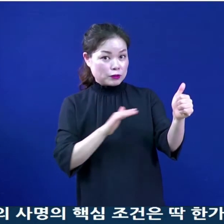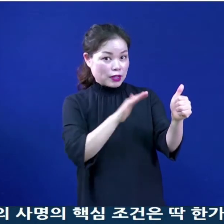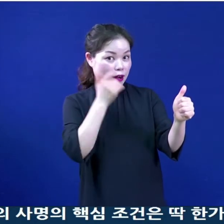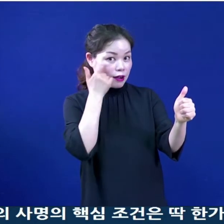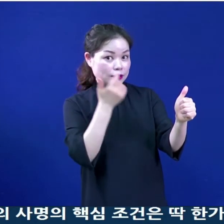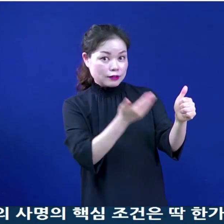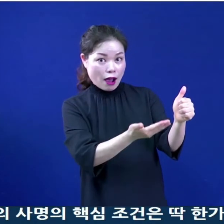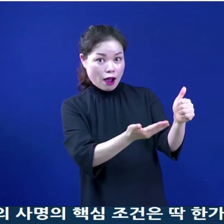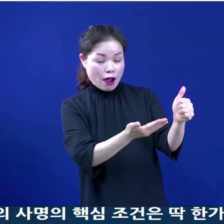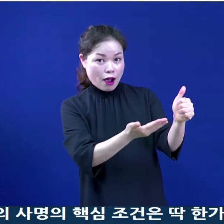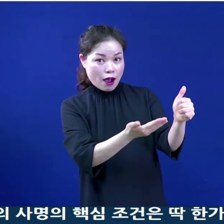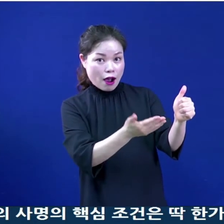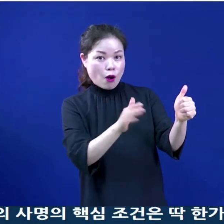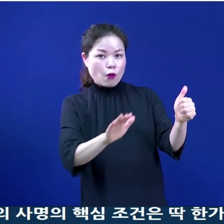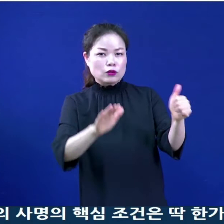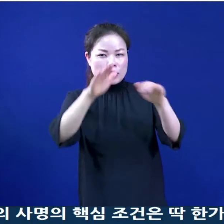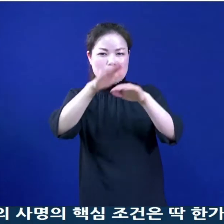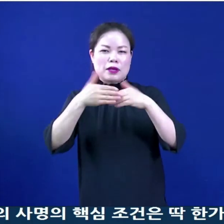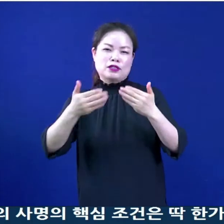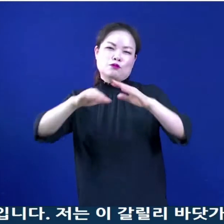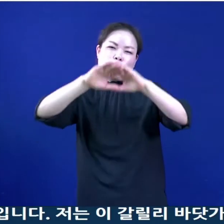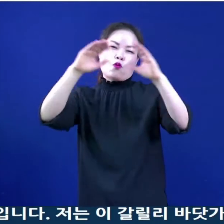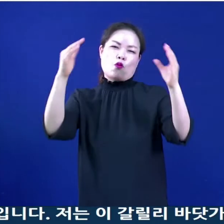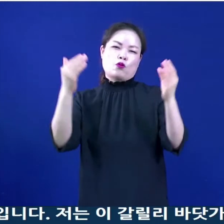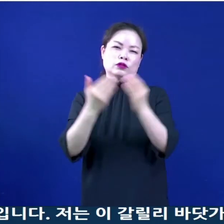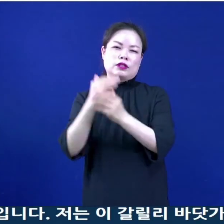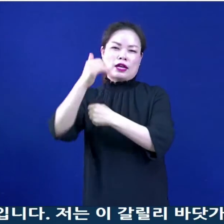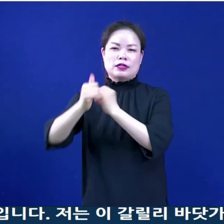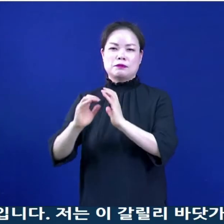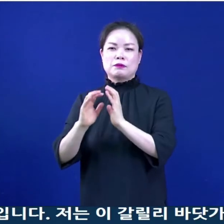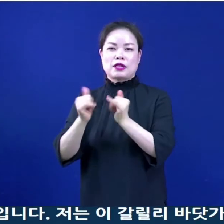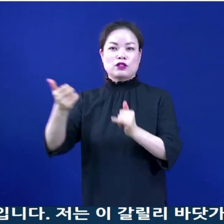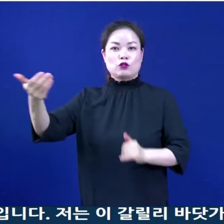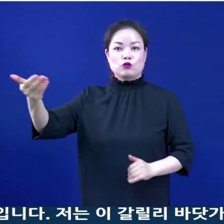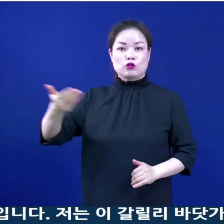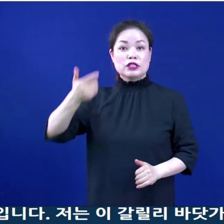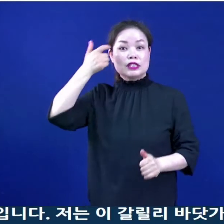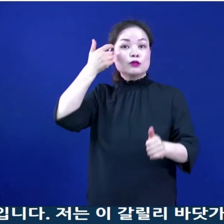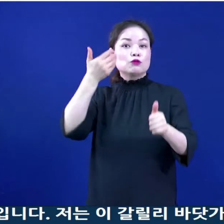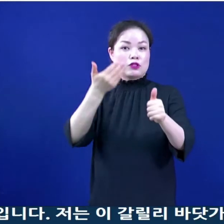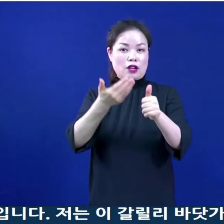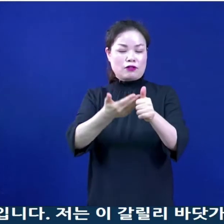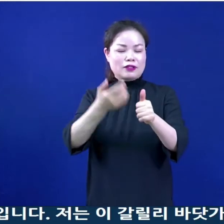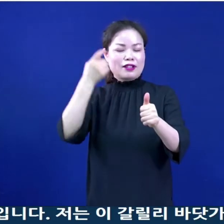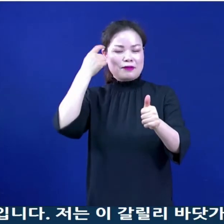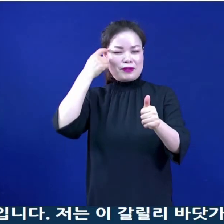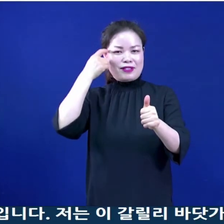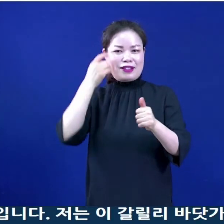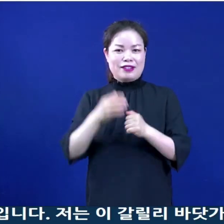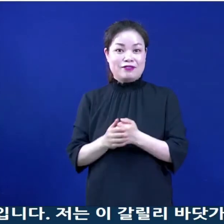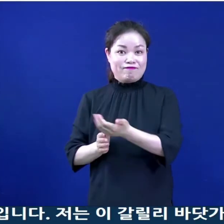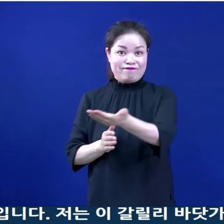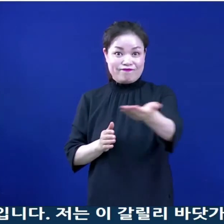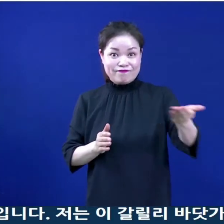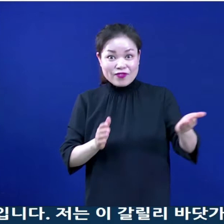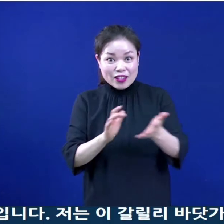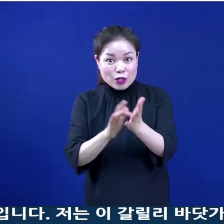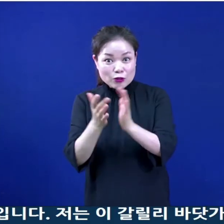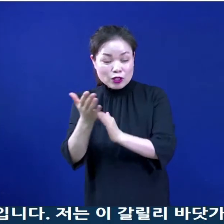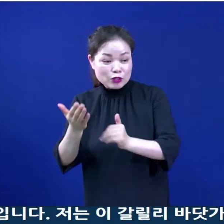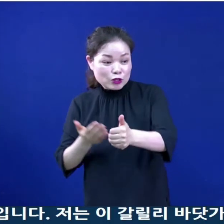그 질문이 오늘 예배드리는 모든 하나님의 백성에게 주시는 질문이라고 생각합니다. 여러분,